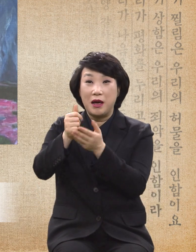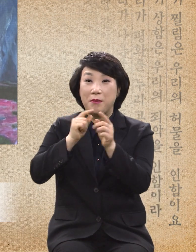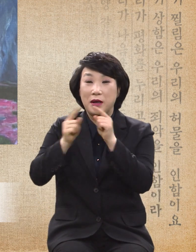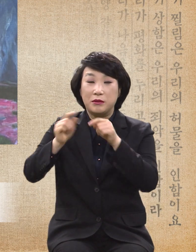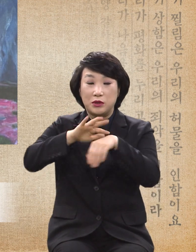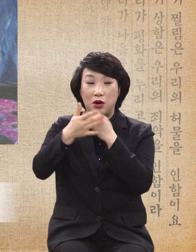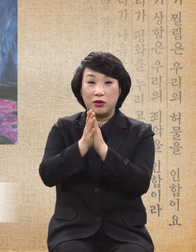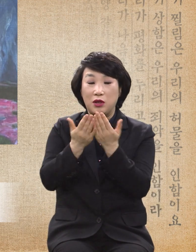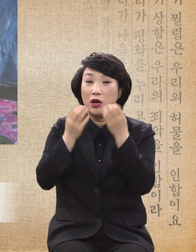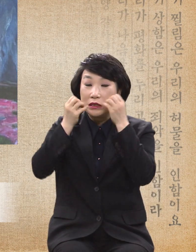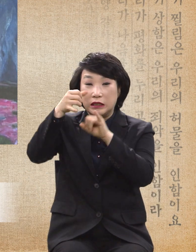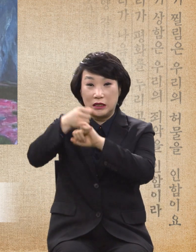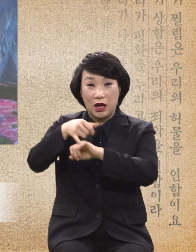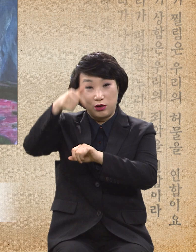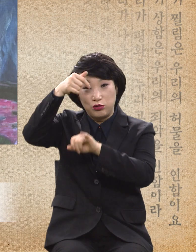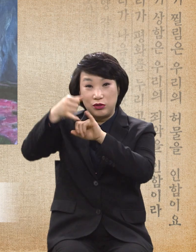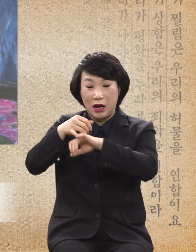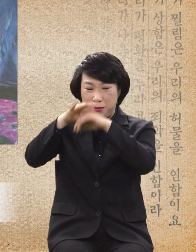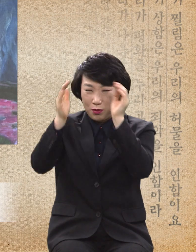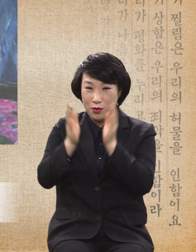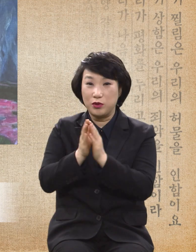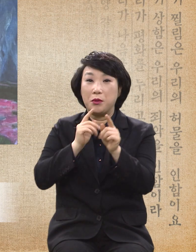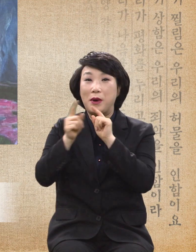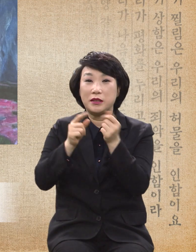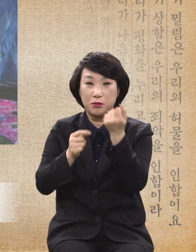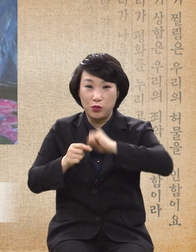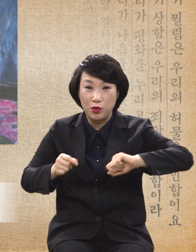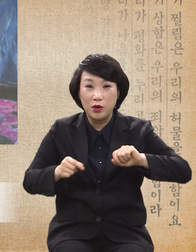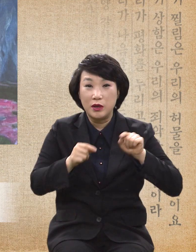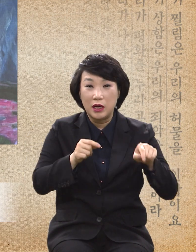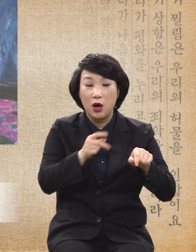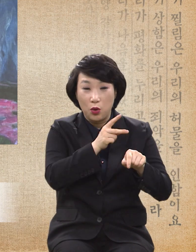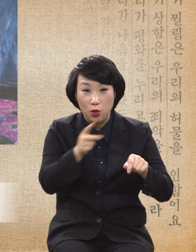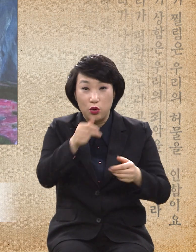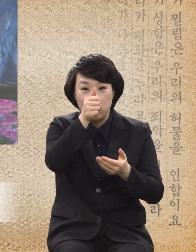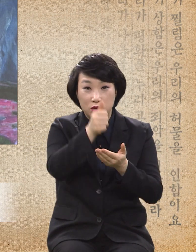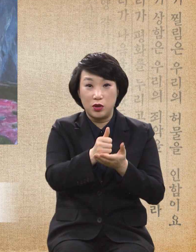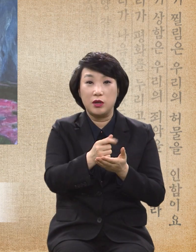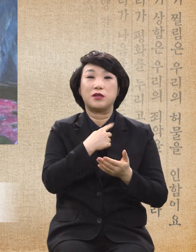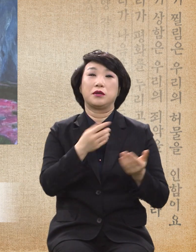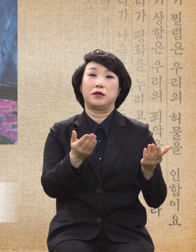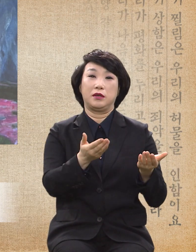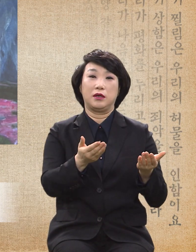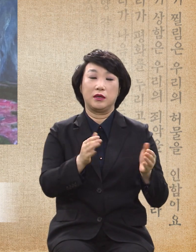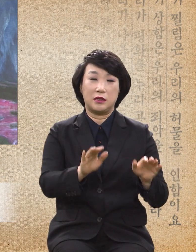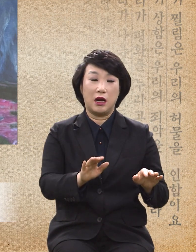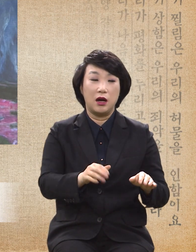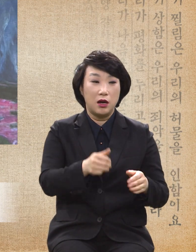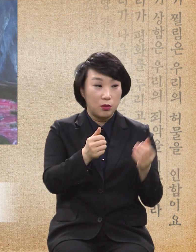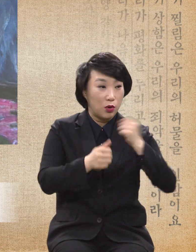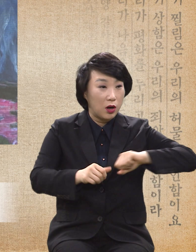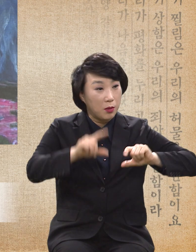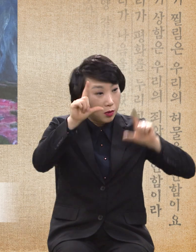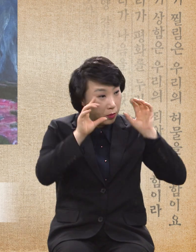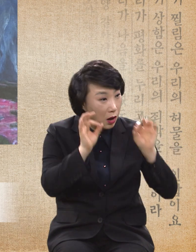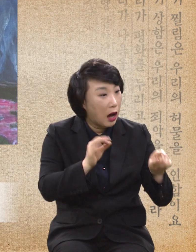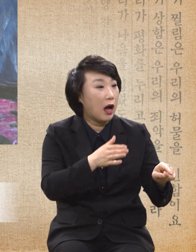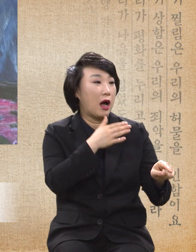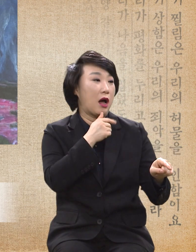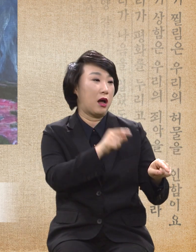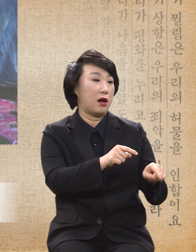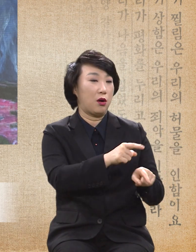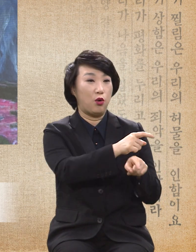신구약의 전체적 말씀에 불순종이 죄인데 어느 구조든지 불순종하는 것을 보면 저건